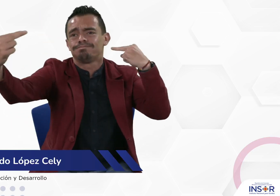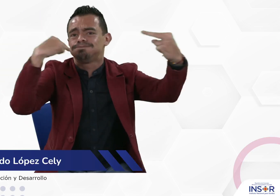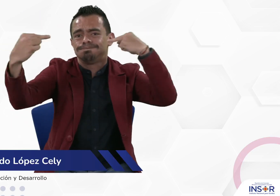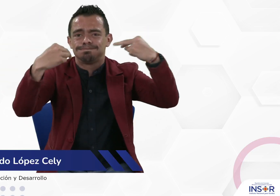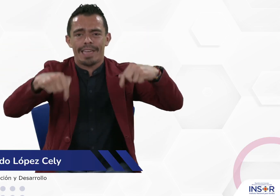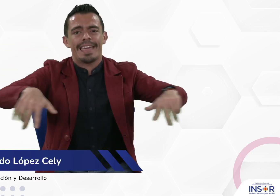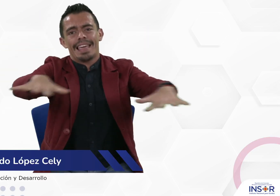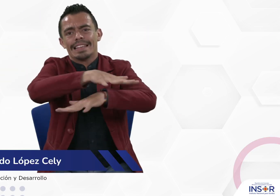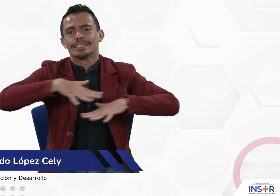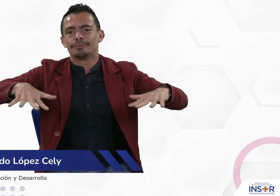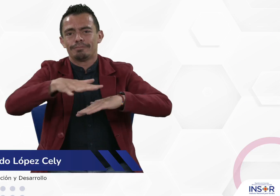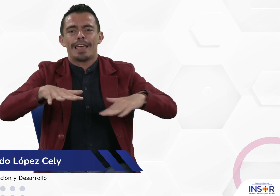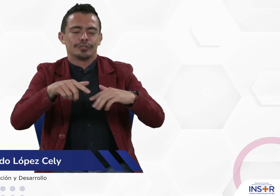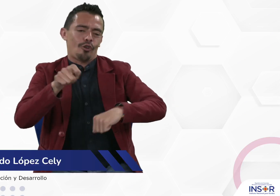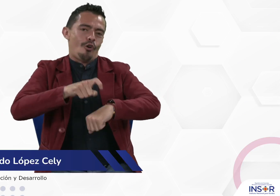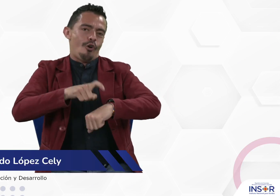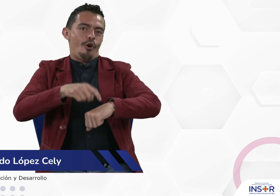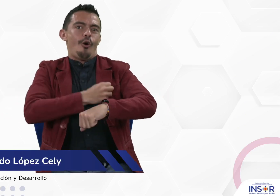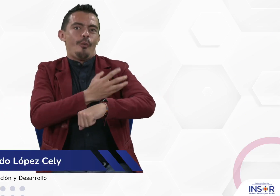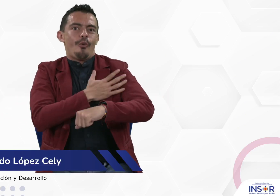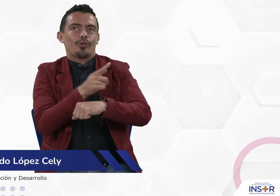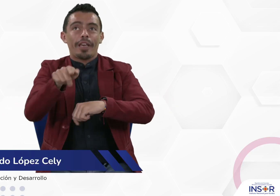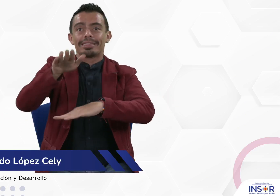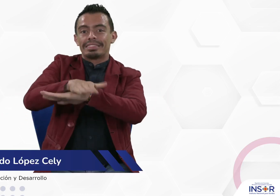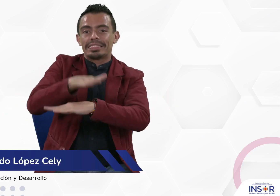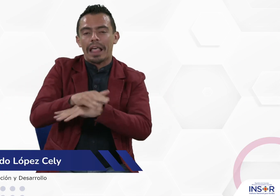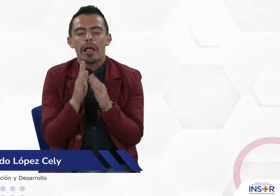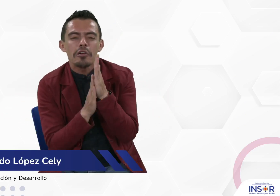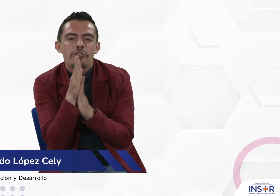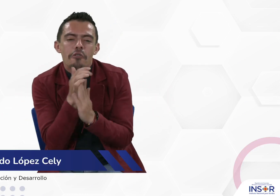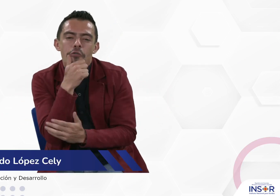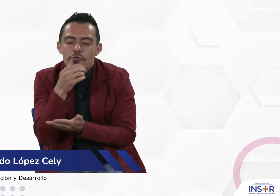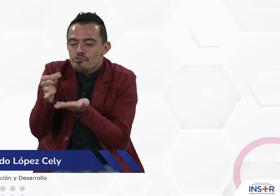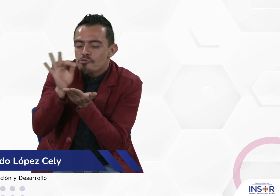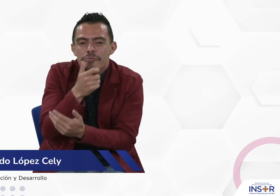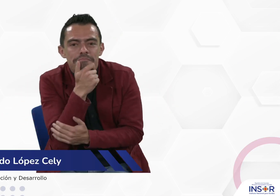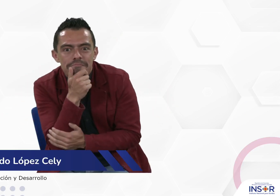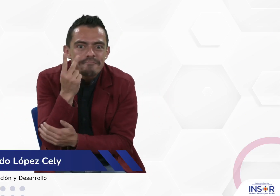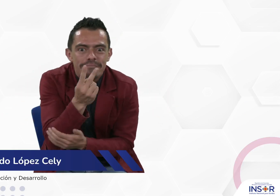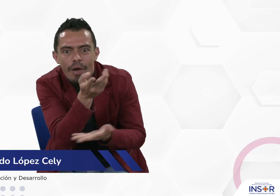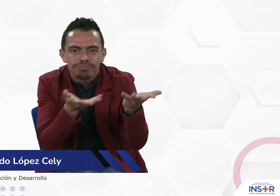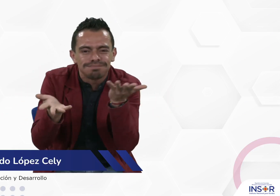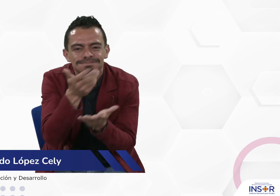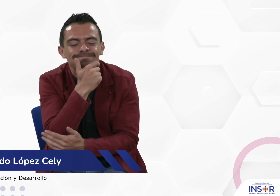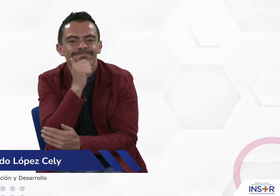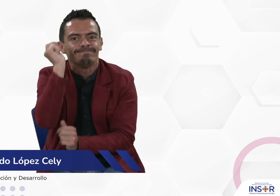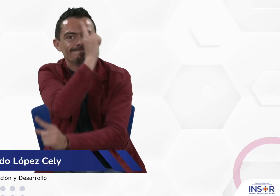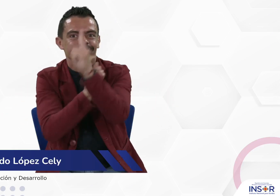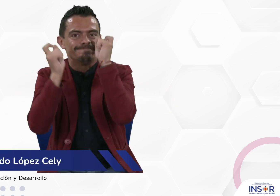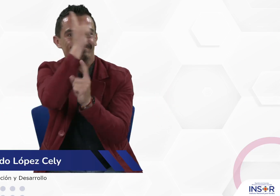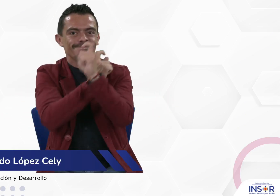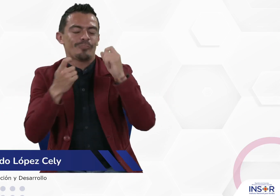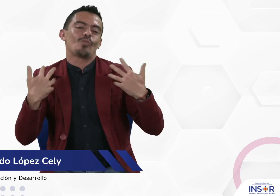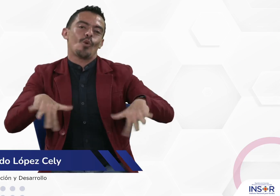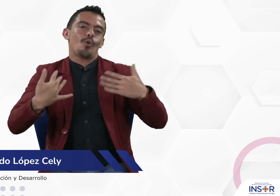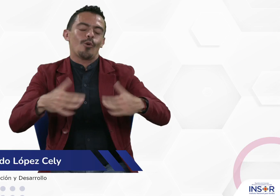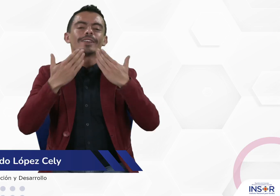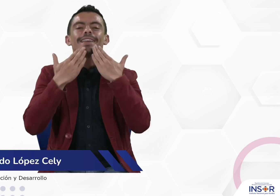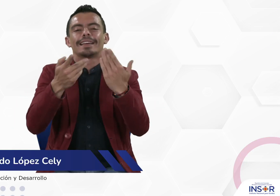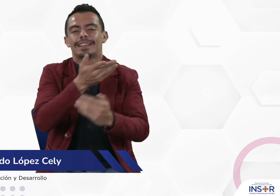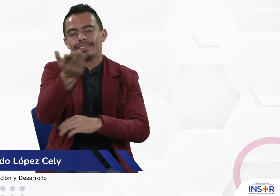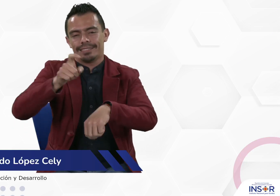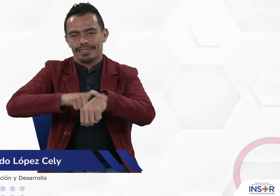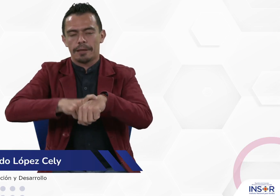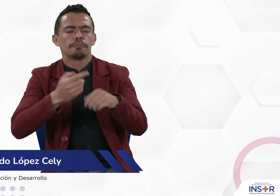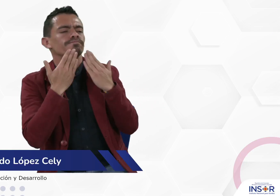personas que nos estuvieron acompañando en esta transmisión en vivo. Es una oportunidad que tuvimos quizás de tomarnos un café en horas de la tarde mientras